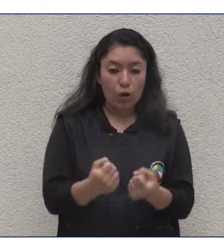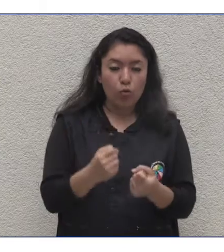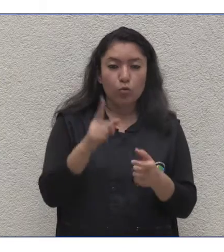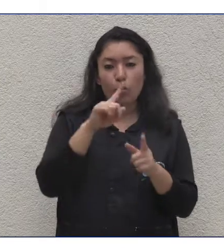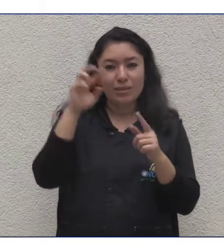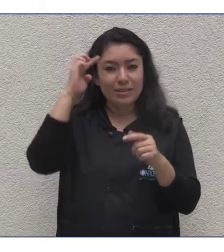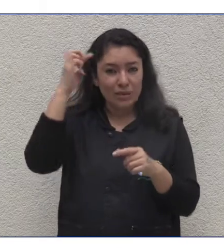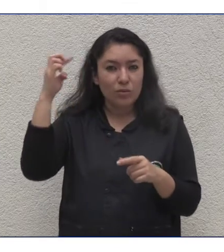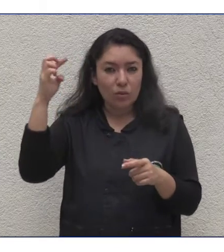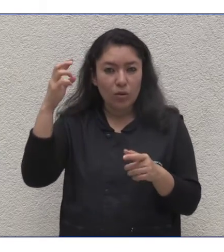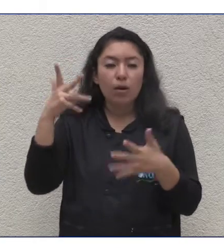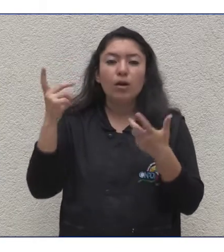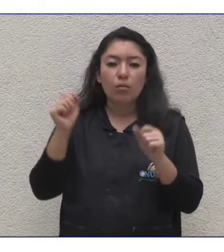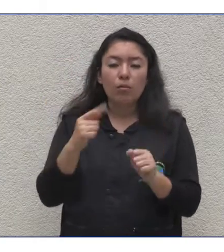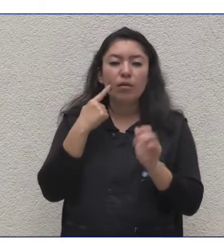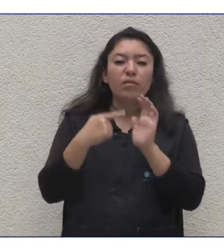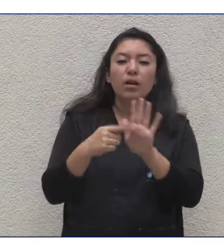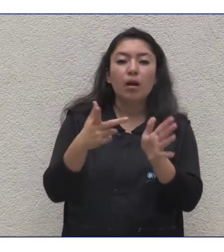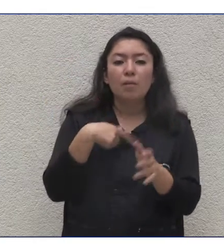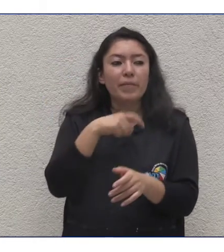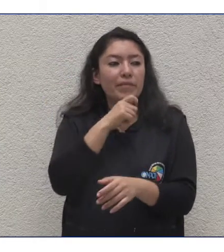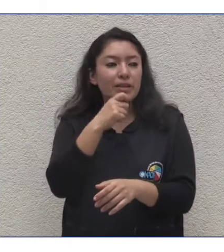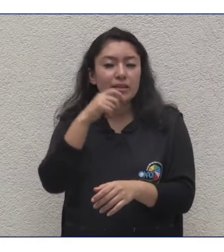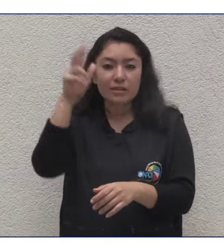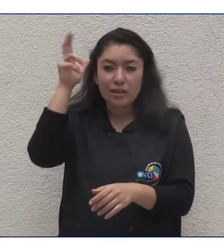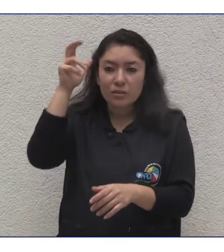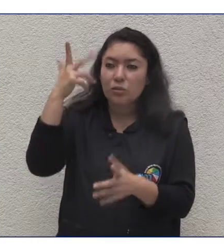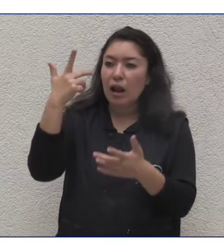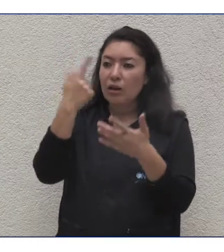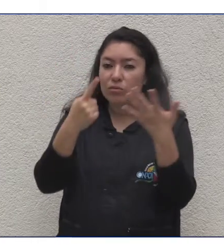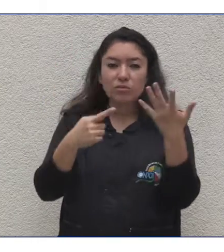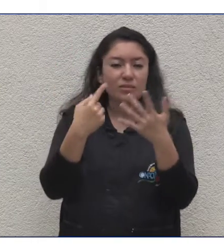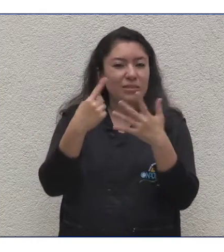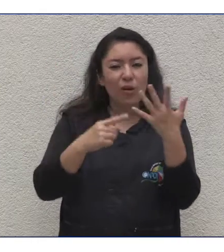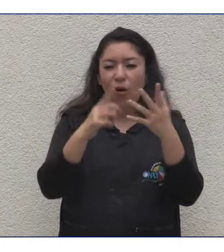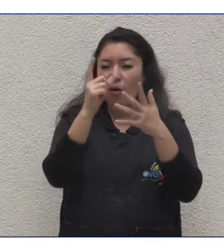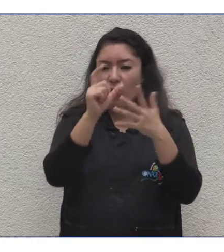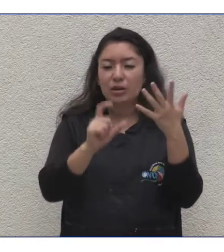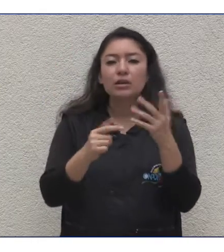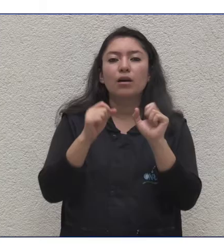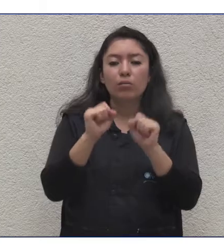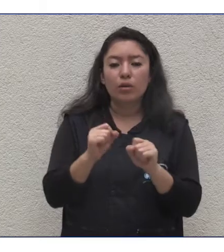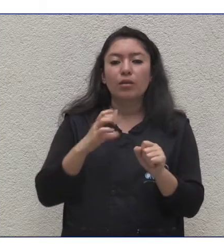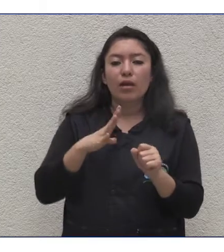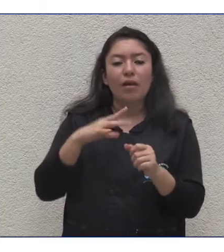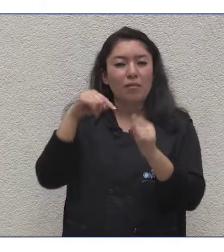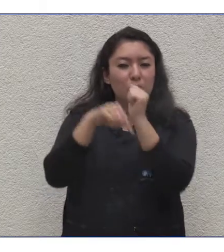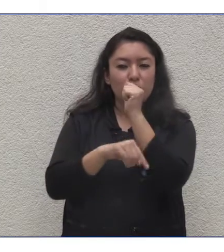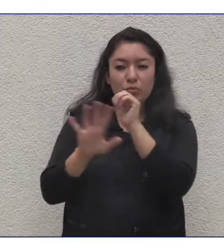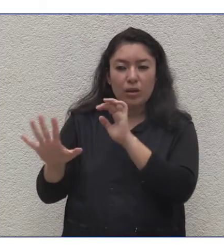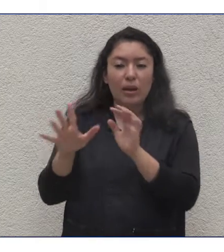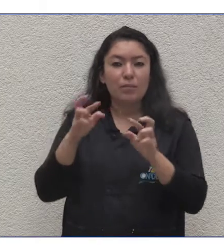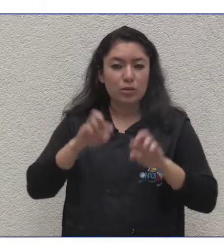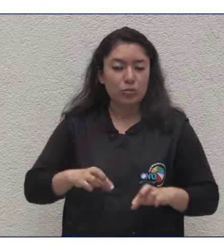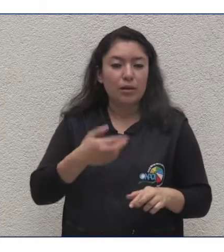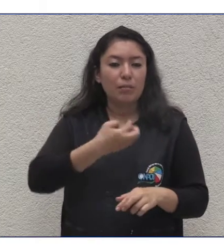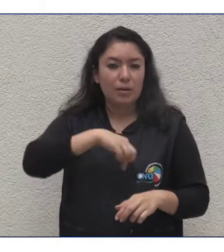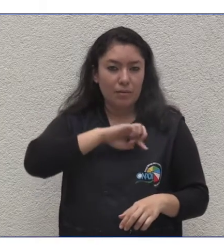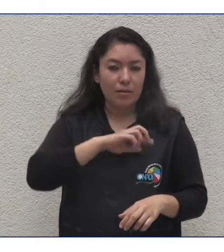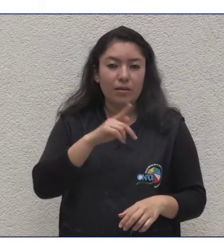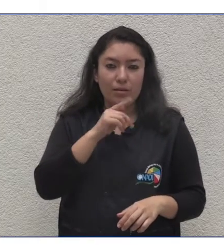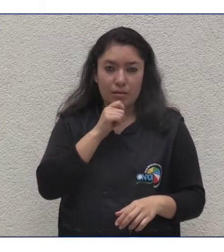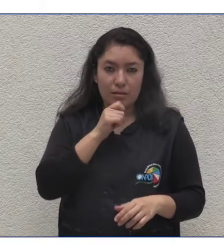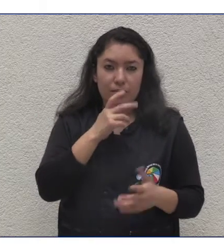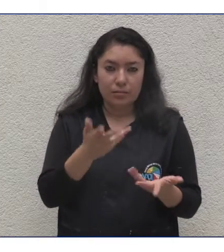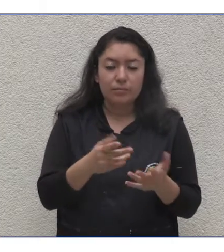o psiquiátricos, preferencia o vida sexual, situación moral y familiar u otras cuestiones íntimas de similar naturaleza.